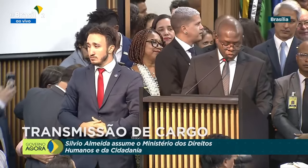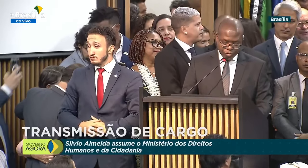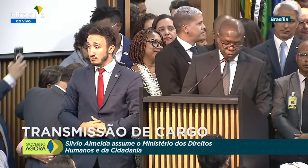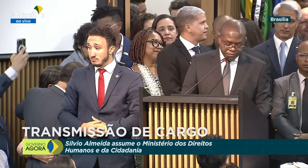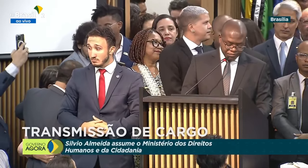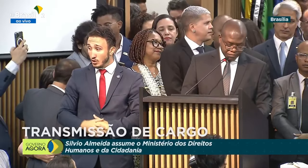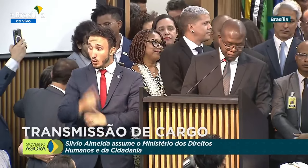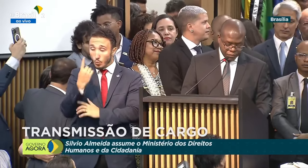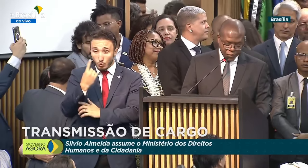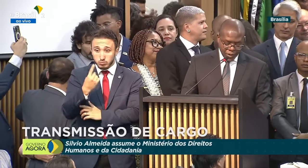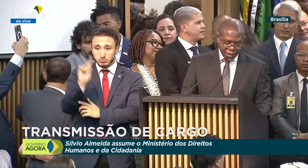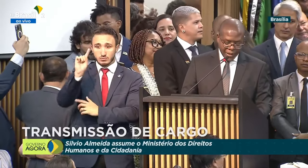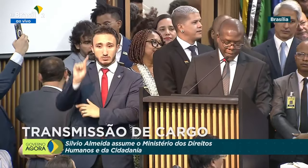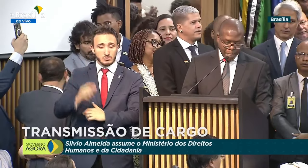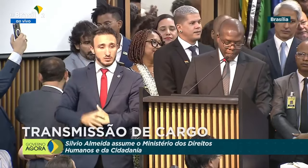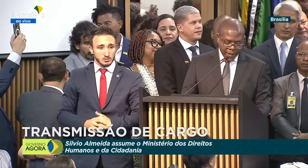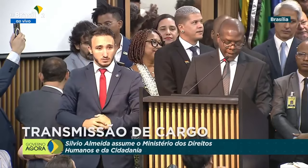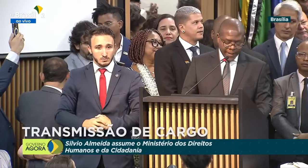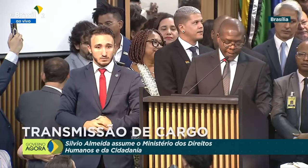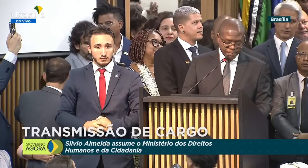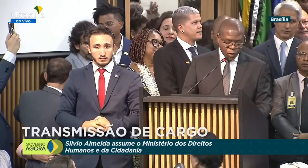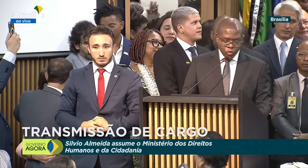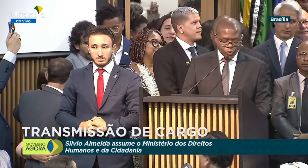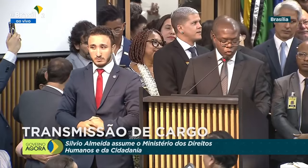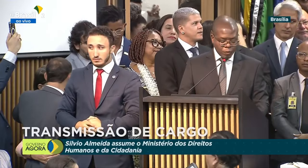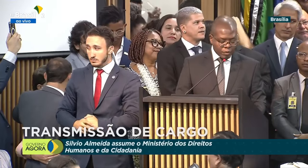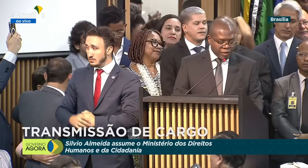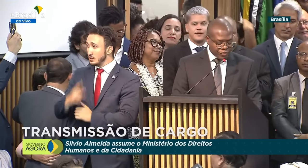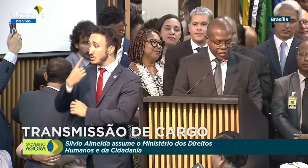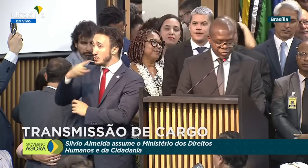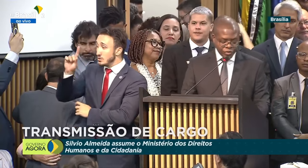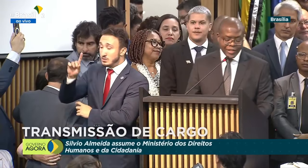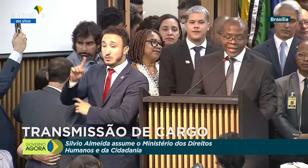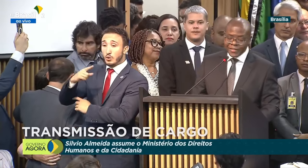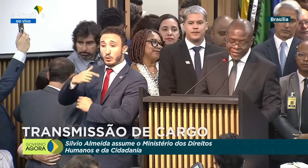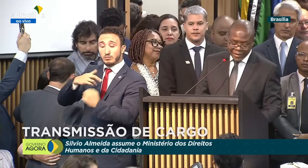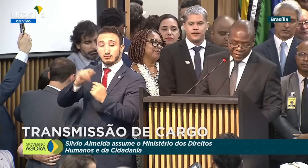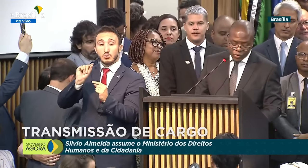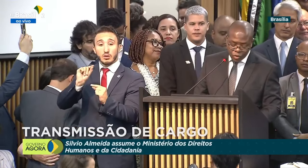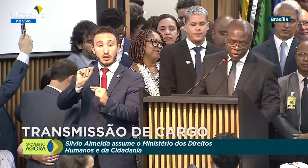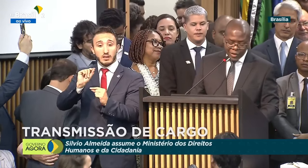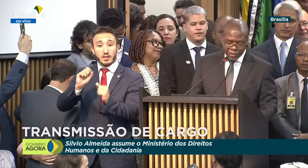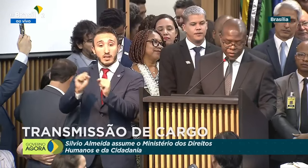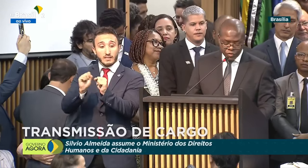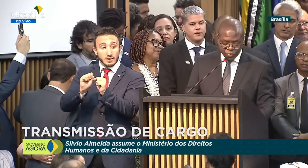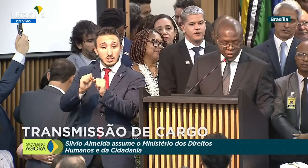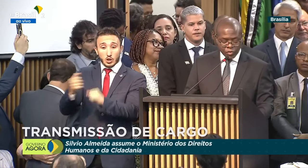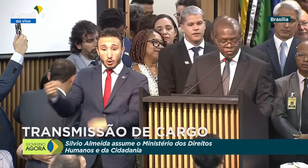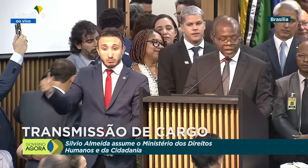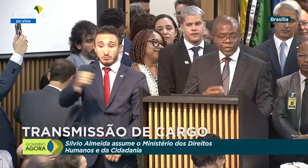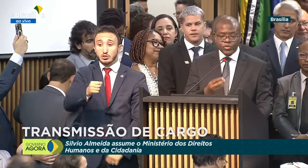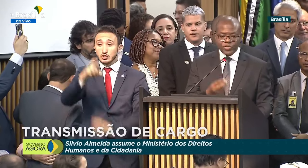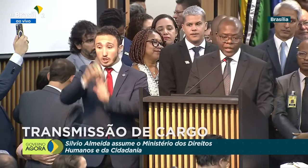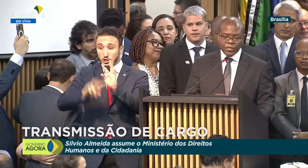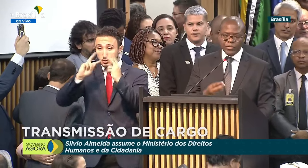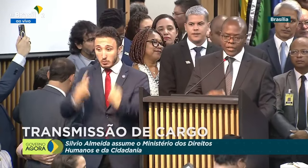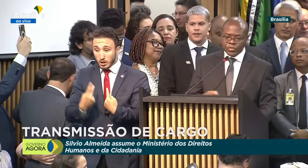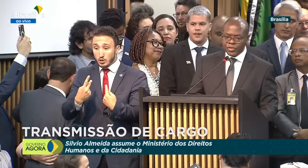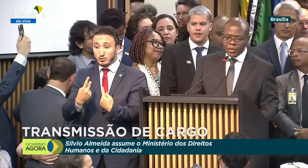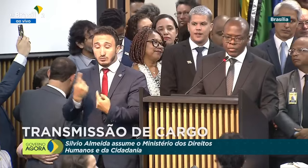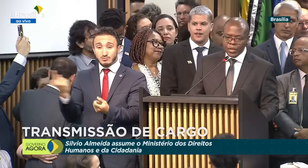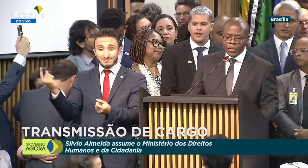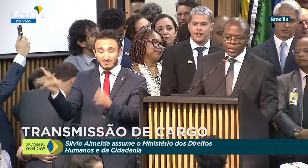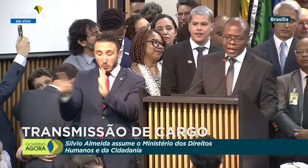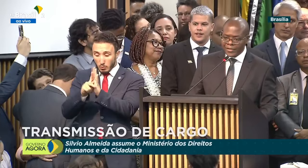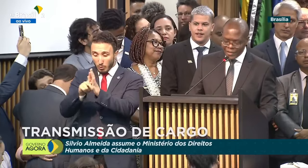e como último né como o último compromisso desconsiderar na cidade se colocar os direitos humanos como eu falei no centro